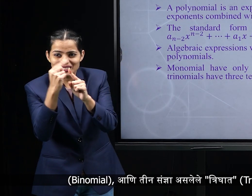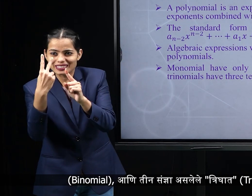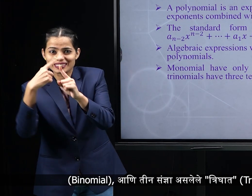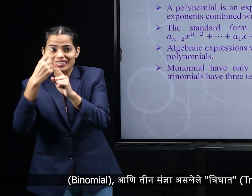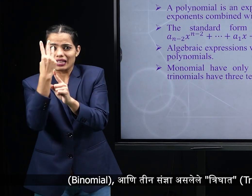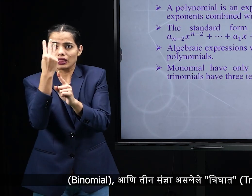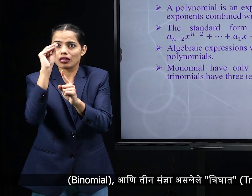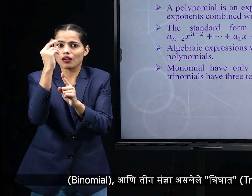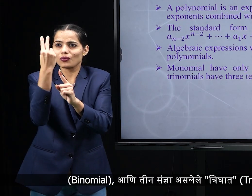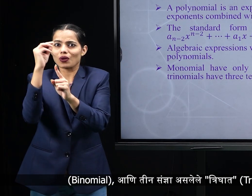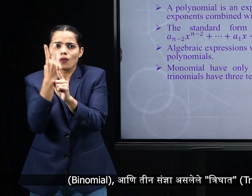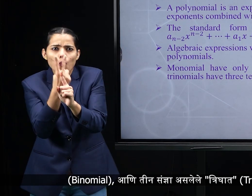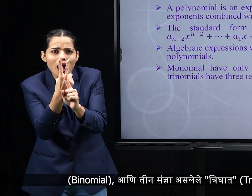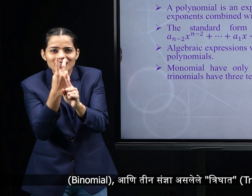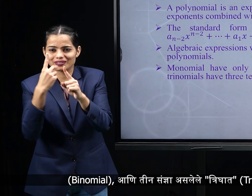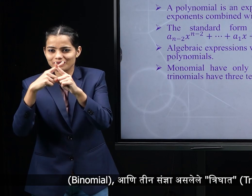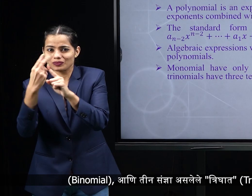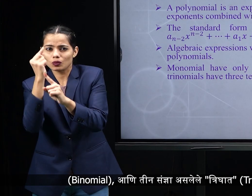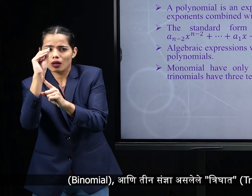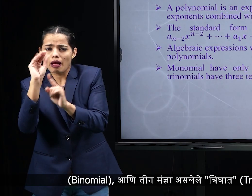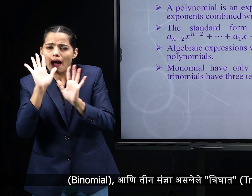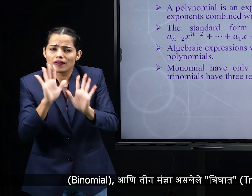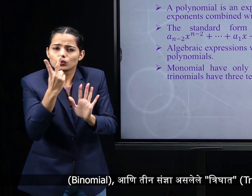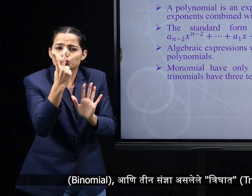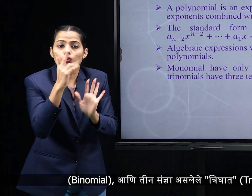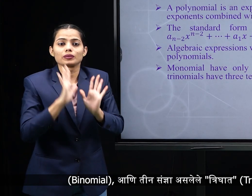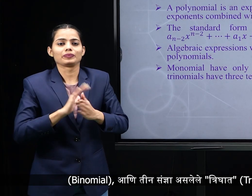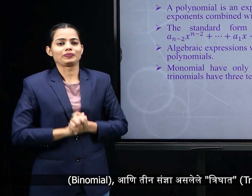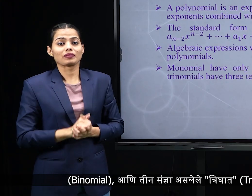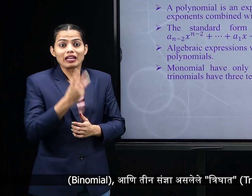असलेले त्रिघात ट्रायनोमियल बहुपद म्हणून ओळखले जातात.